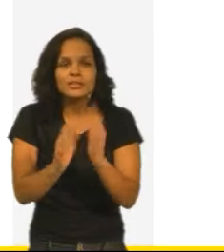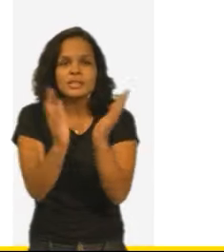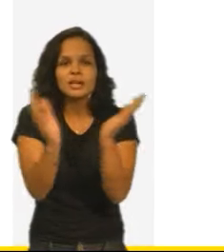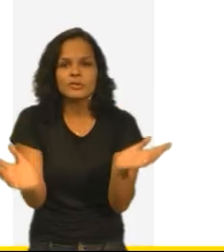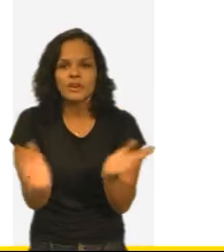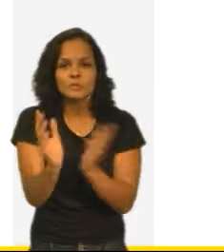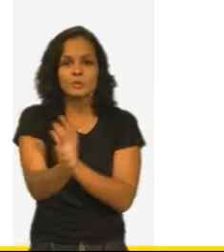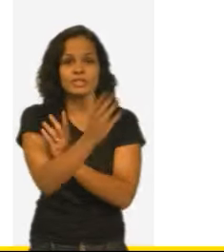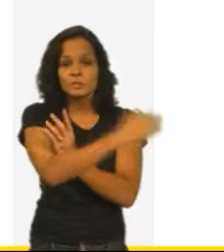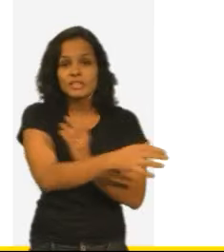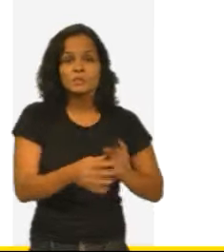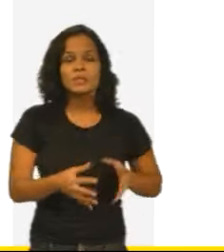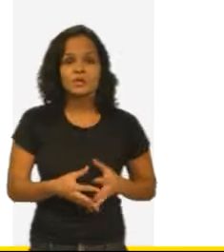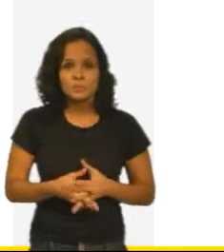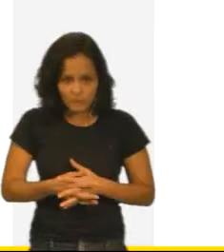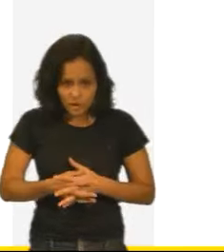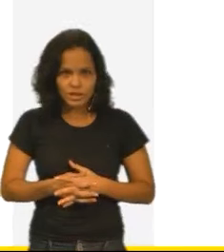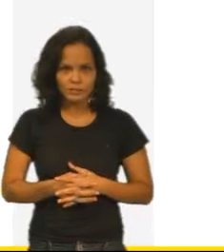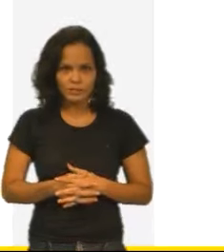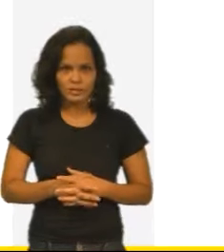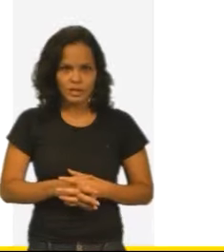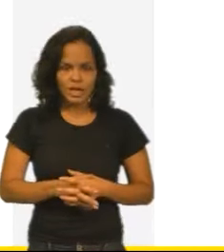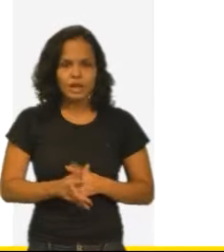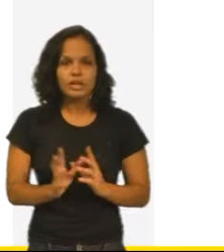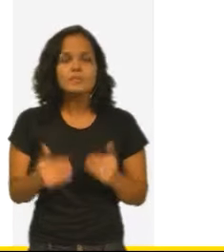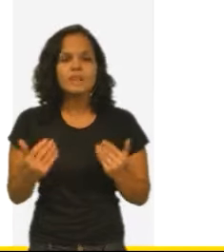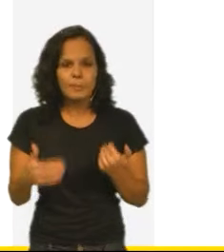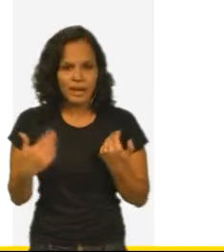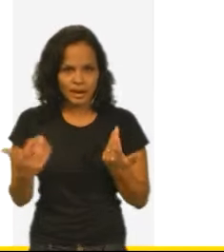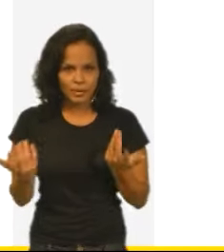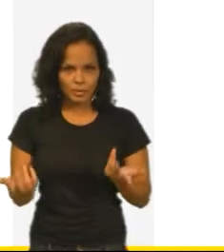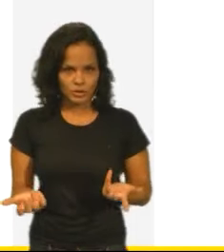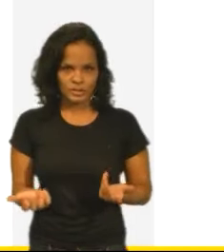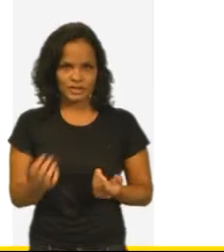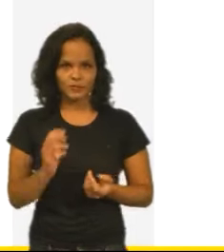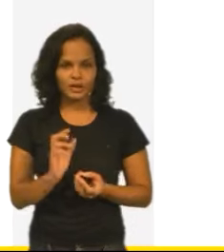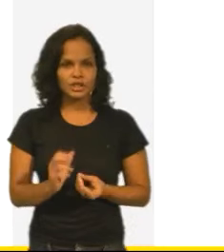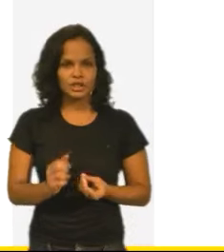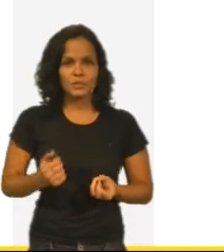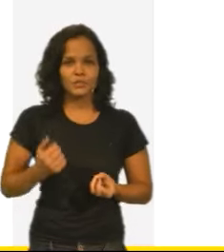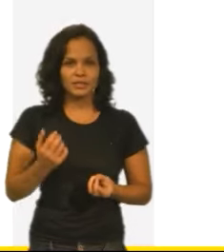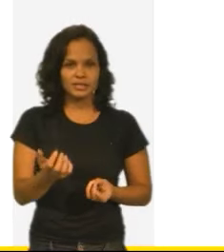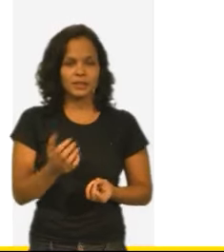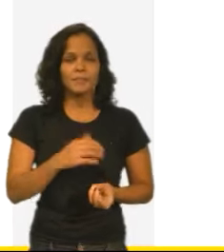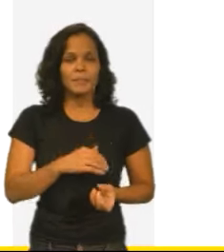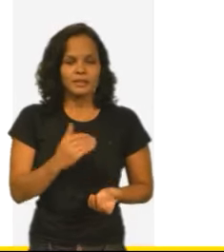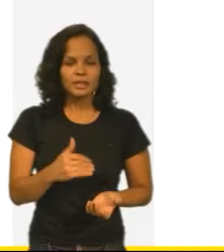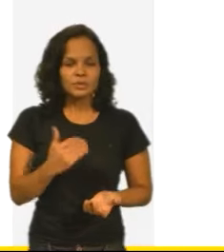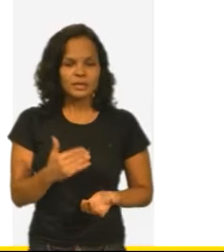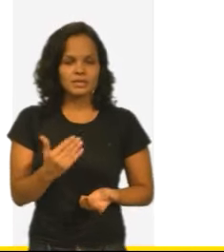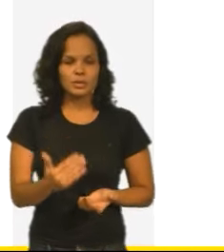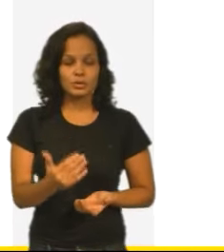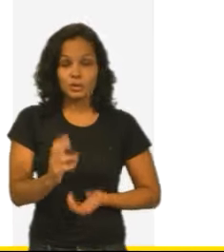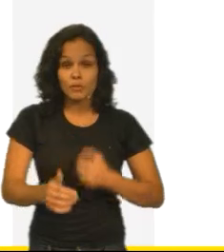está no universo, por exemplo, das expressões partitivas. Nós vamos trabalhar com isso mais à frente, nós vamos fazer, dentro dessa construção, eu vou